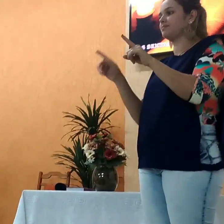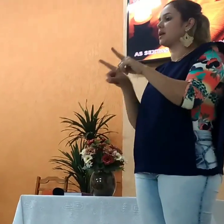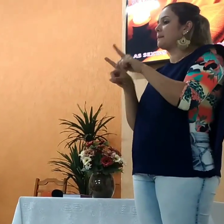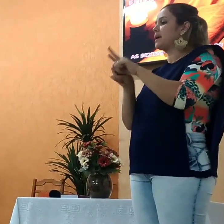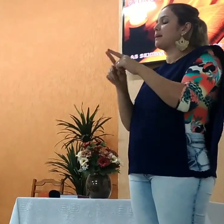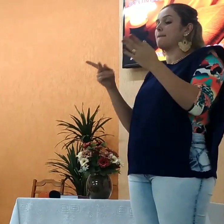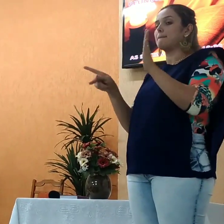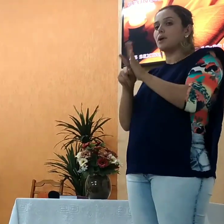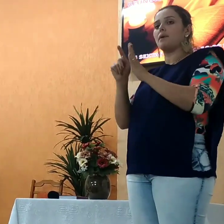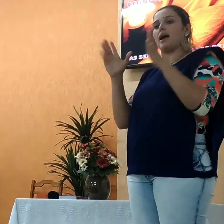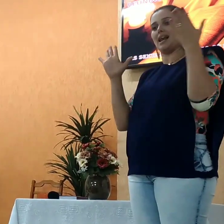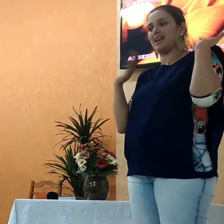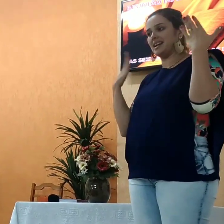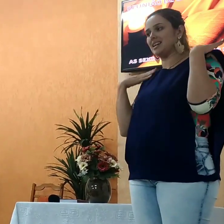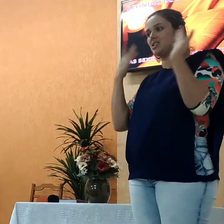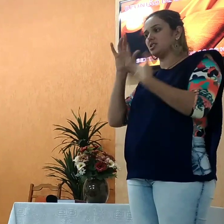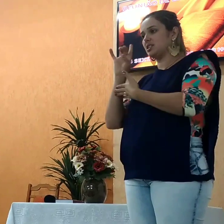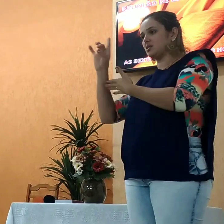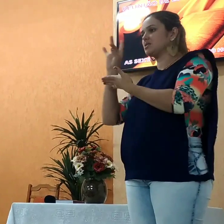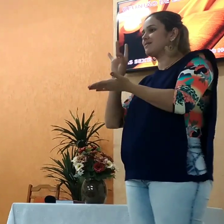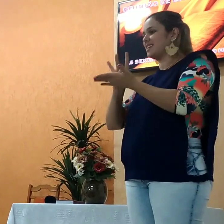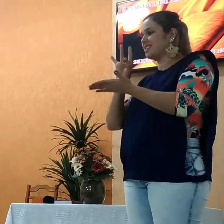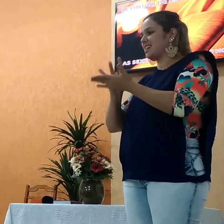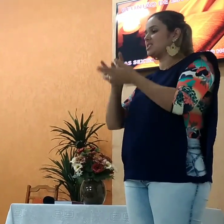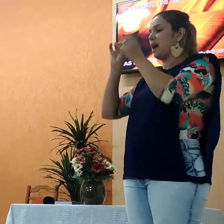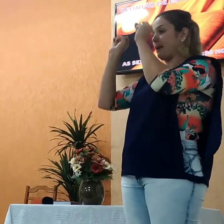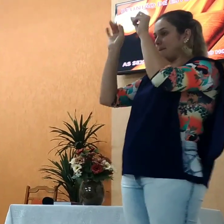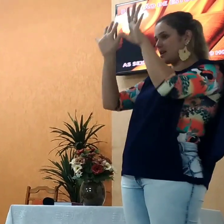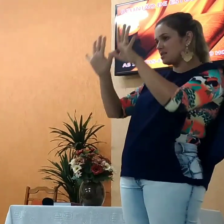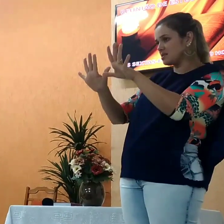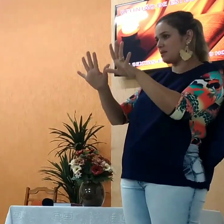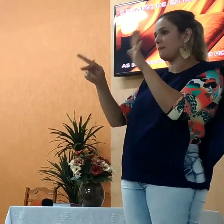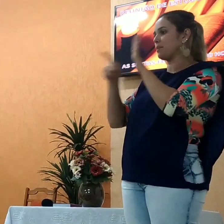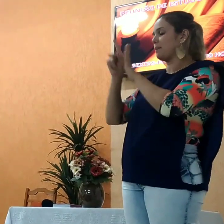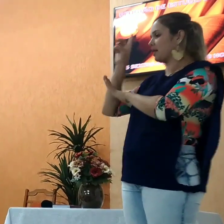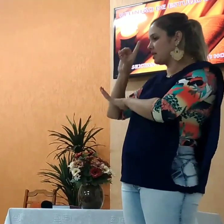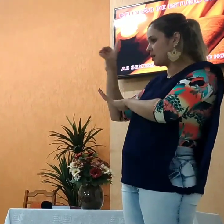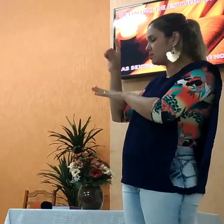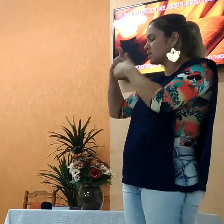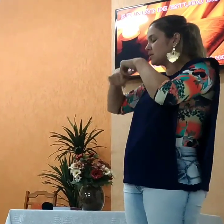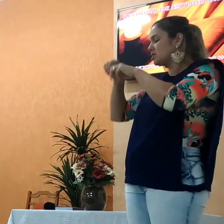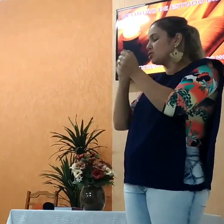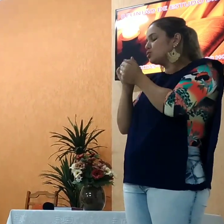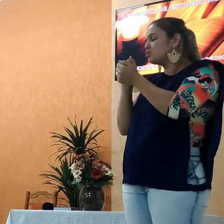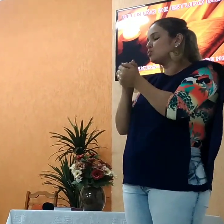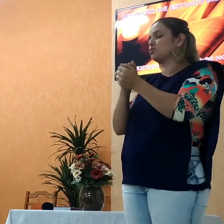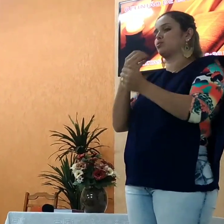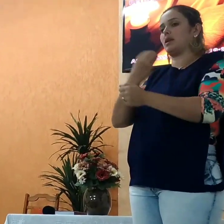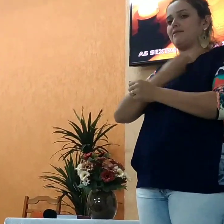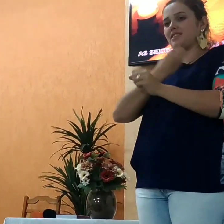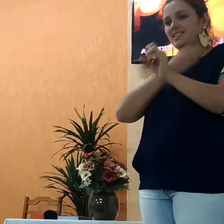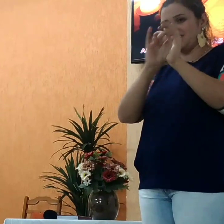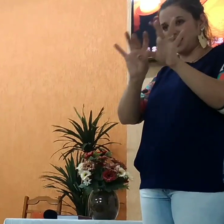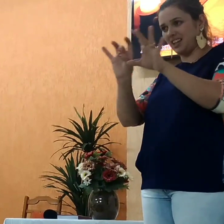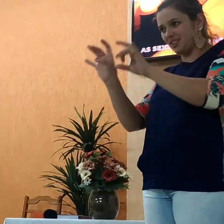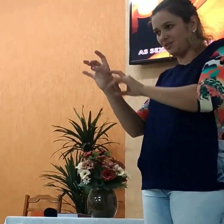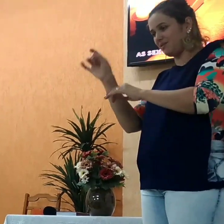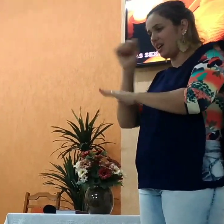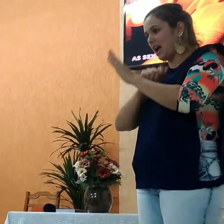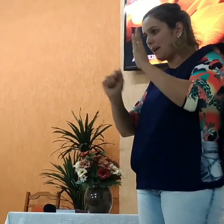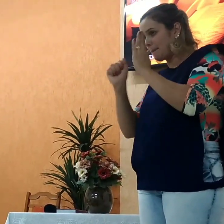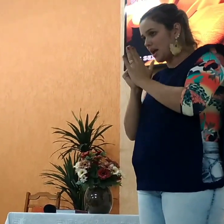nosso Deus, essa bênção dispensada por Ele, esteja alcançando a nossa vida. E nós